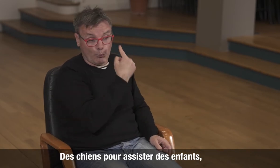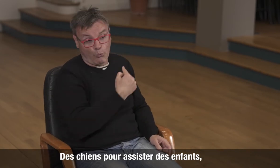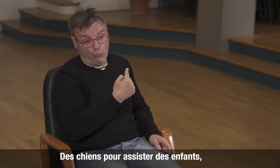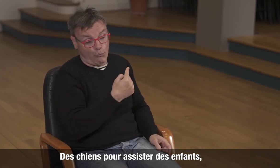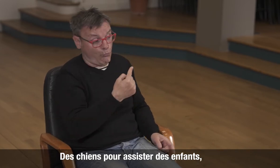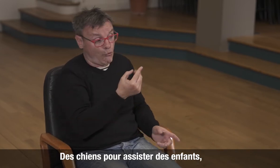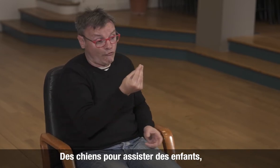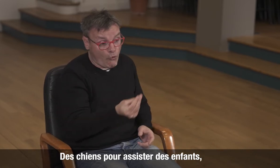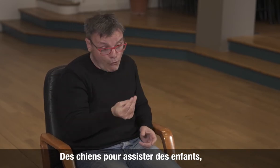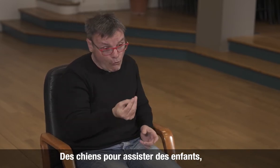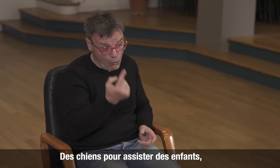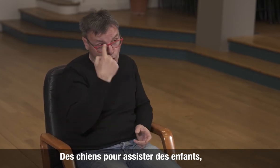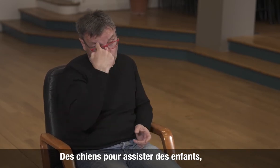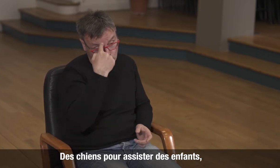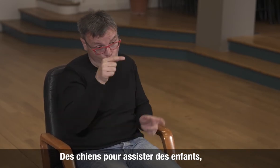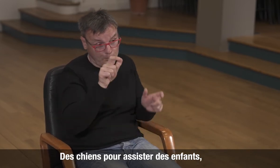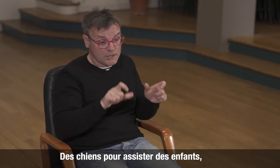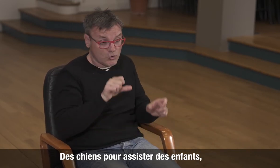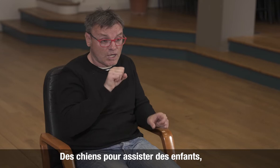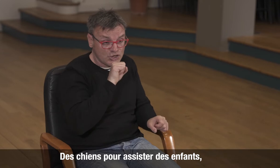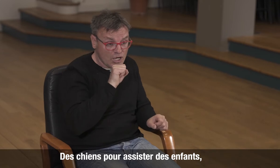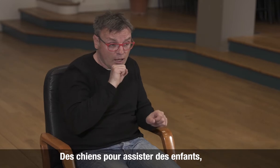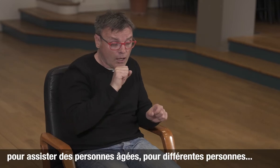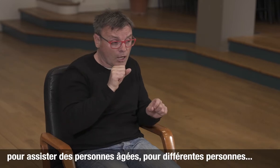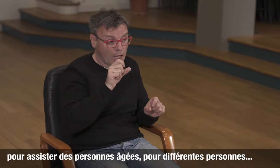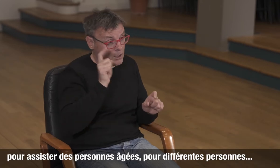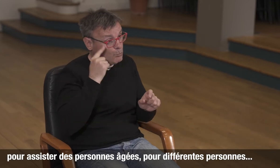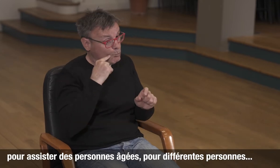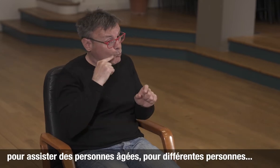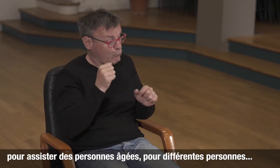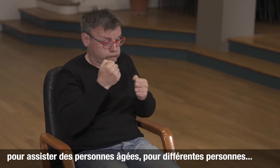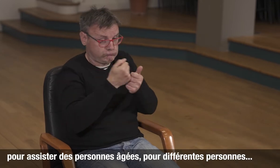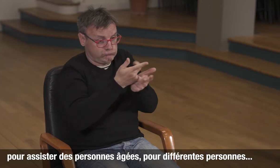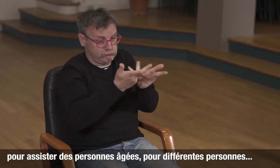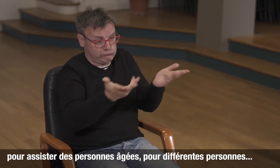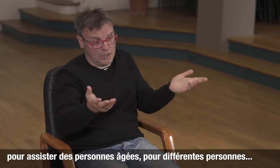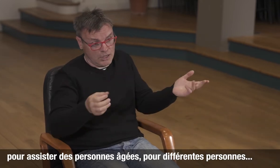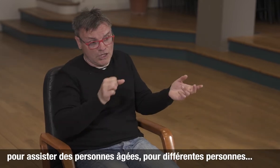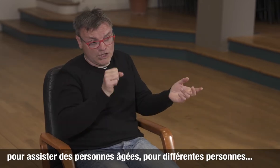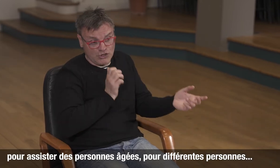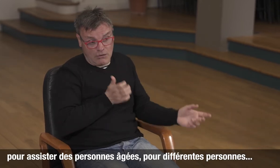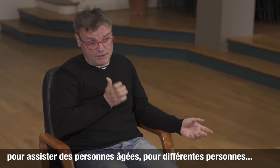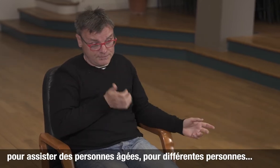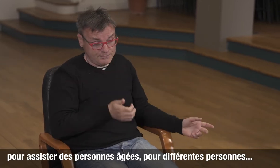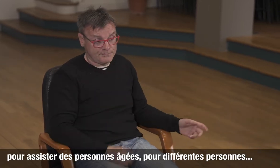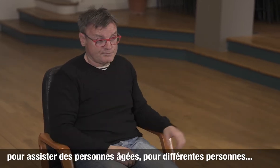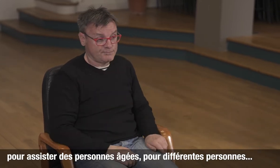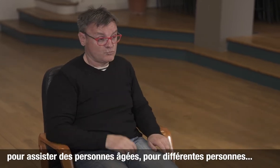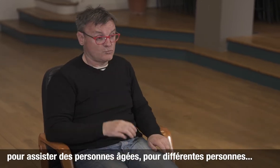Des chiens pour assister des enfants, pour assister des personnes âgées. Enfin, voilà, pour différentes personnes.